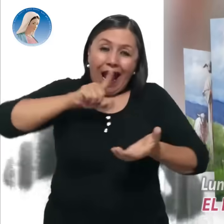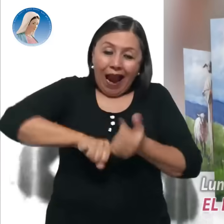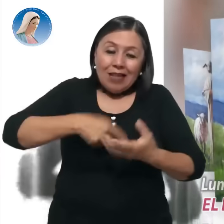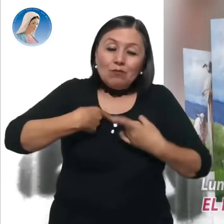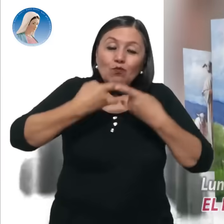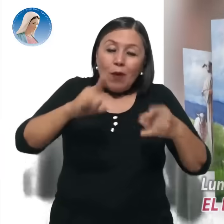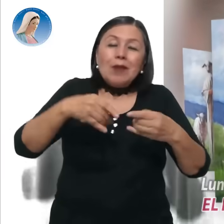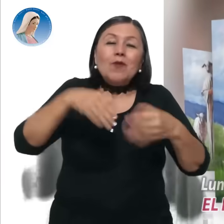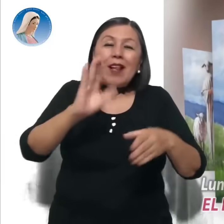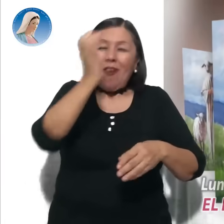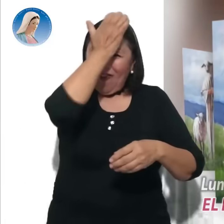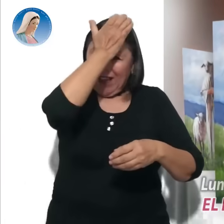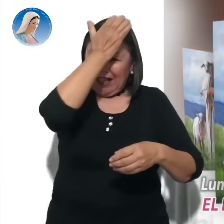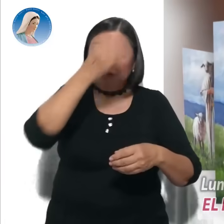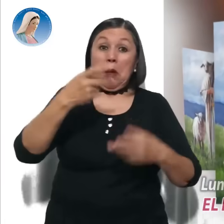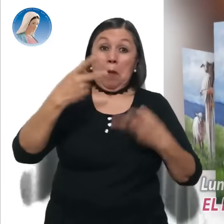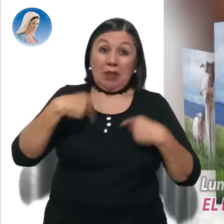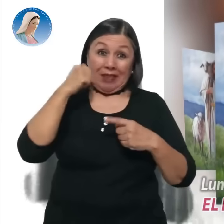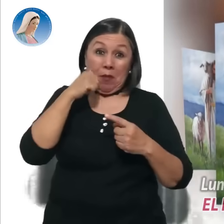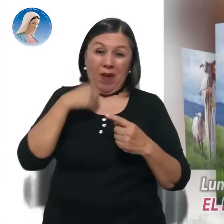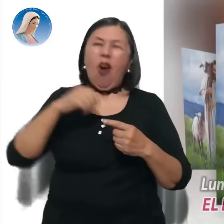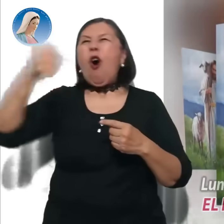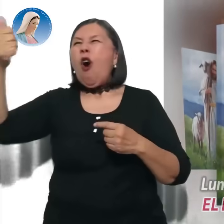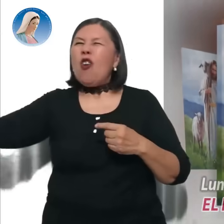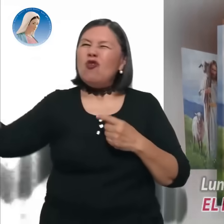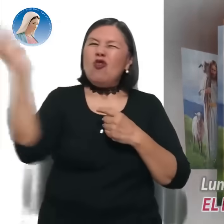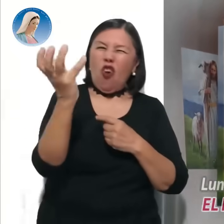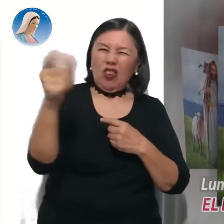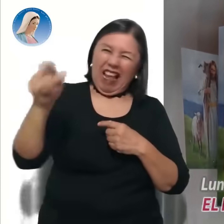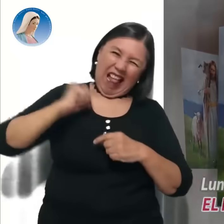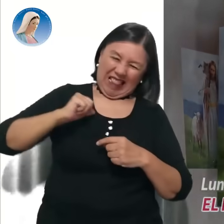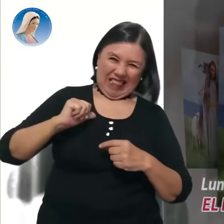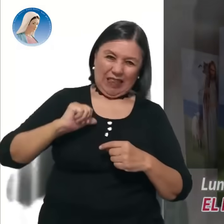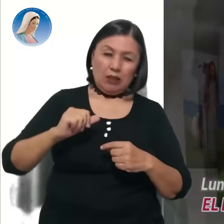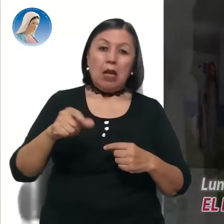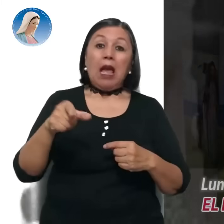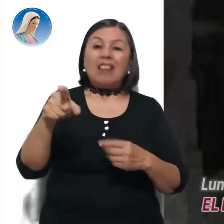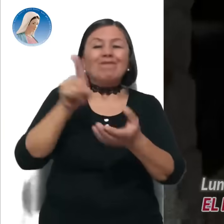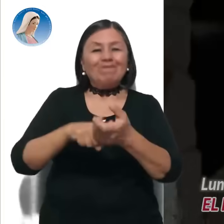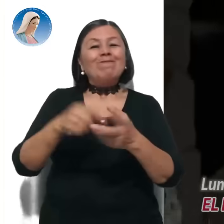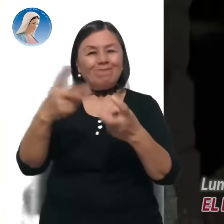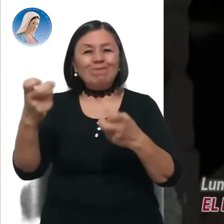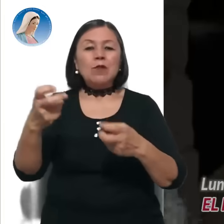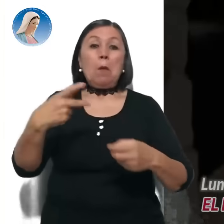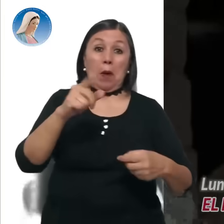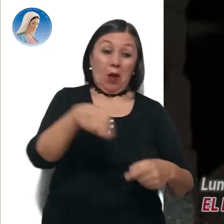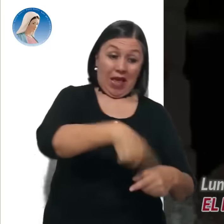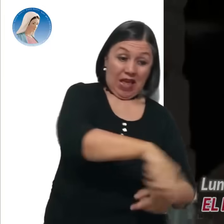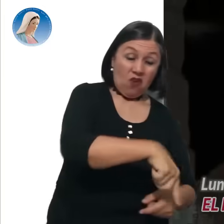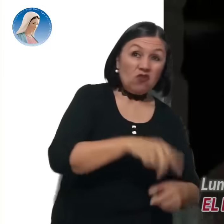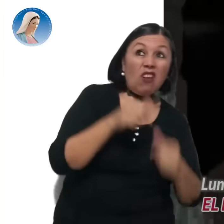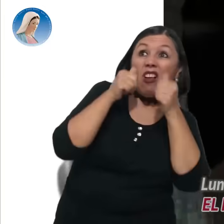puerta de las ovejas. Todos los que han venido antes que yo son ladrones y bandidos, pero mis ovejas no los